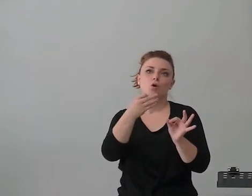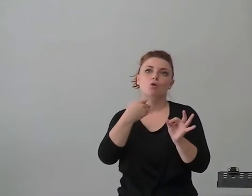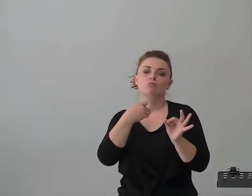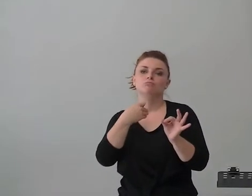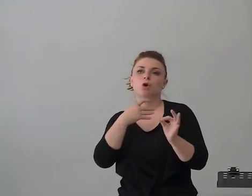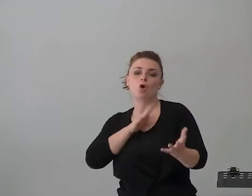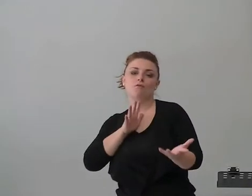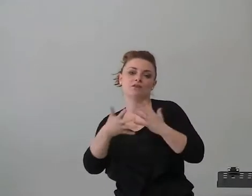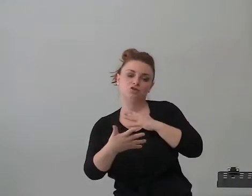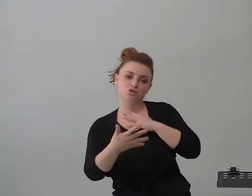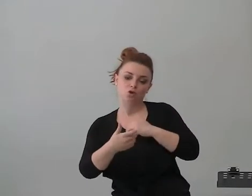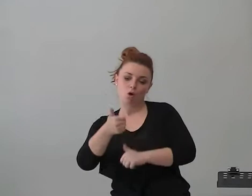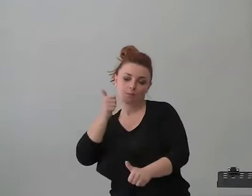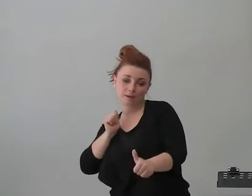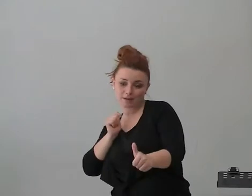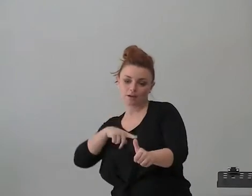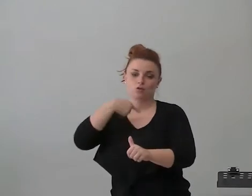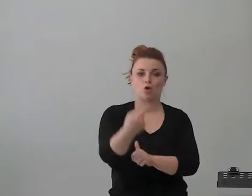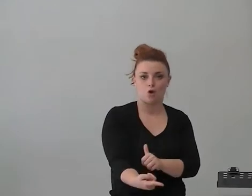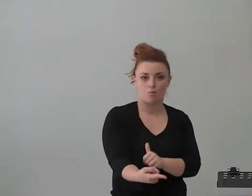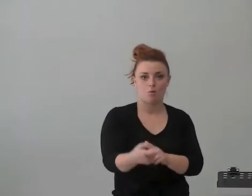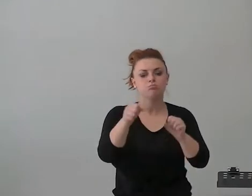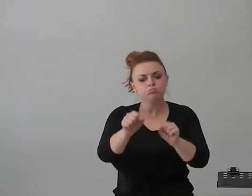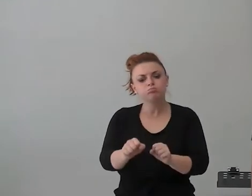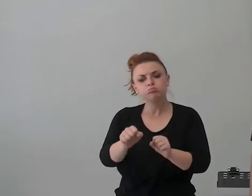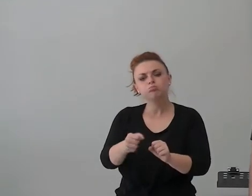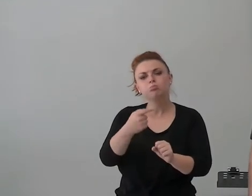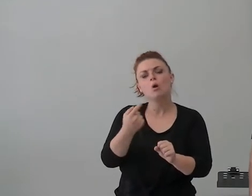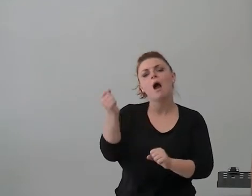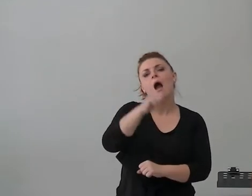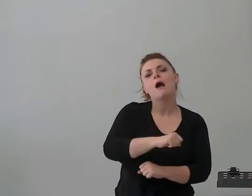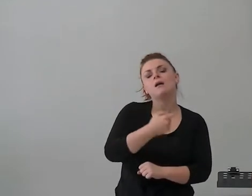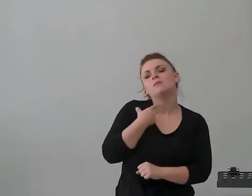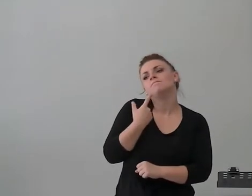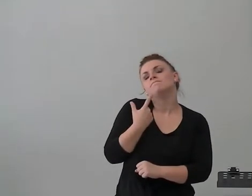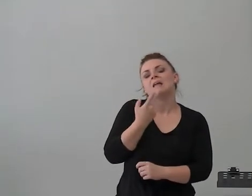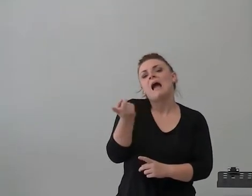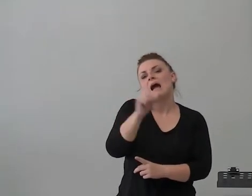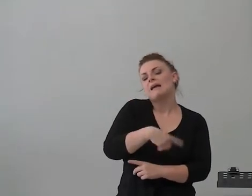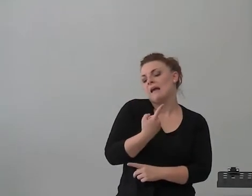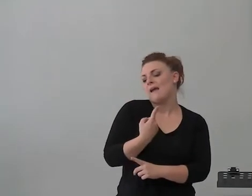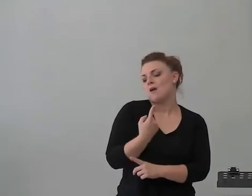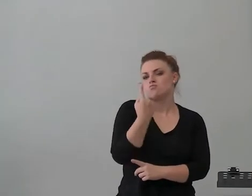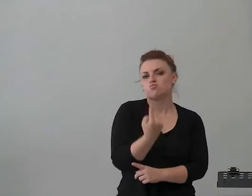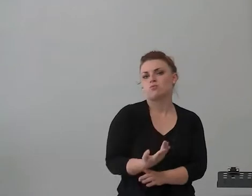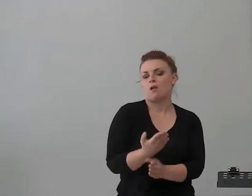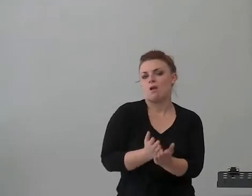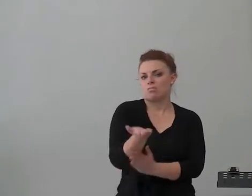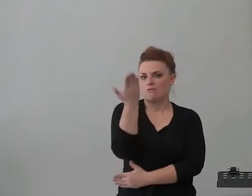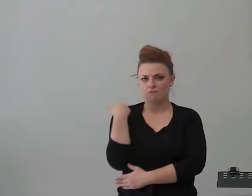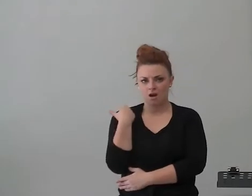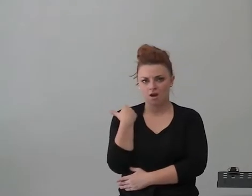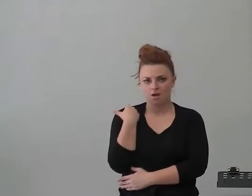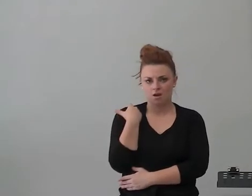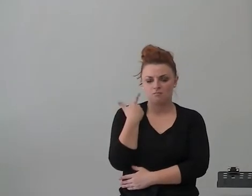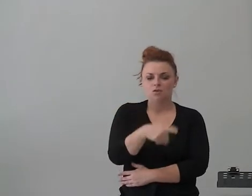Però posso anche parlare di un anno fa. Ero già credente, questo spero che sto crescendo, che porto frutto.